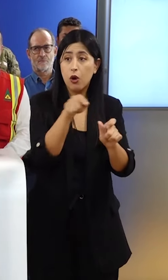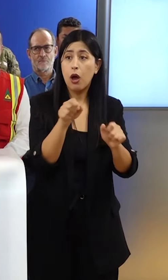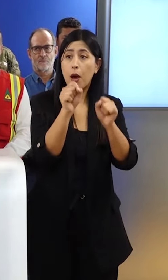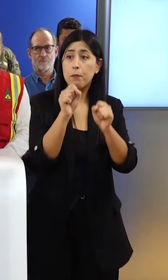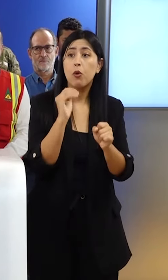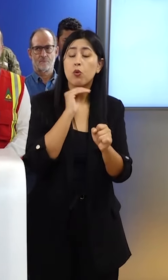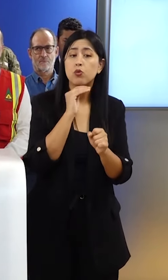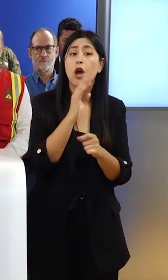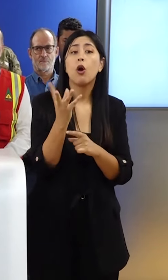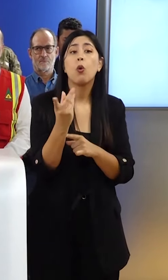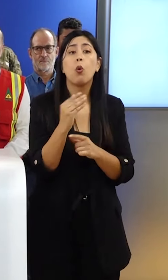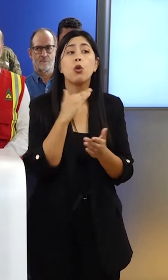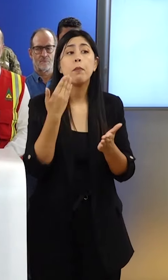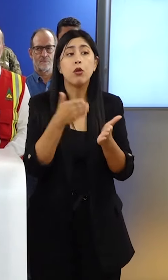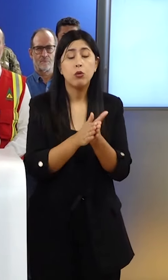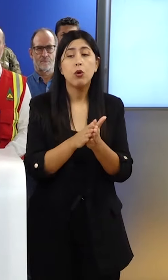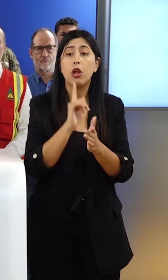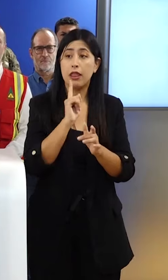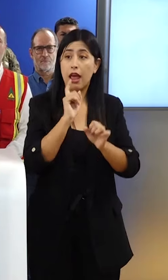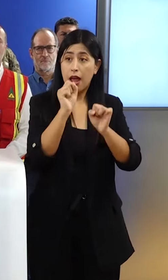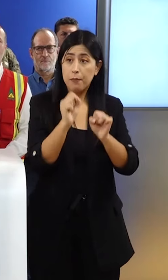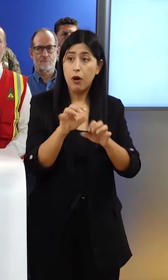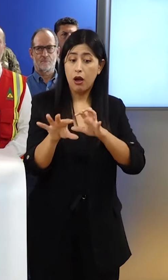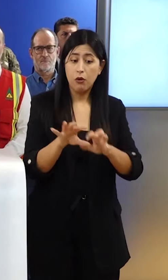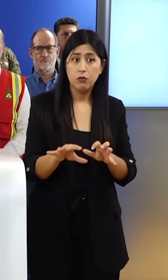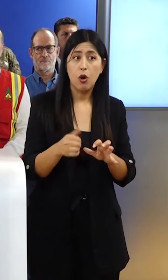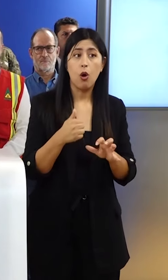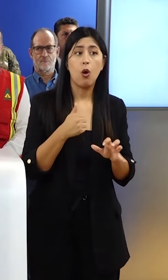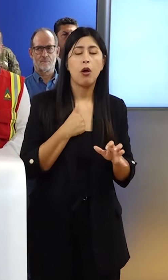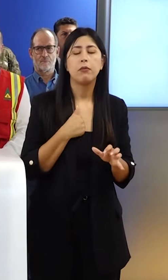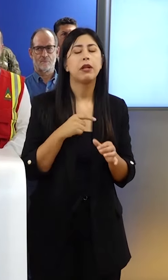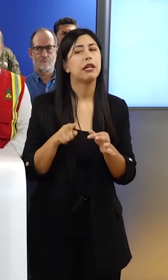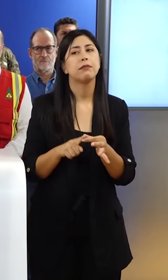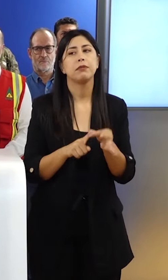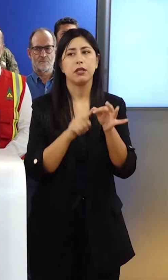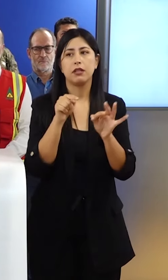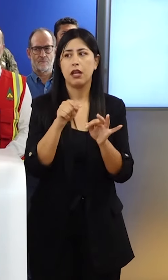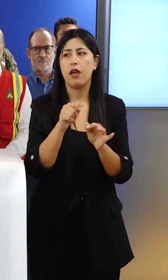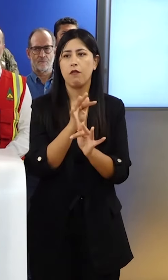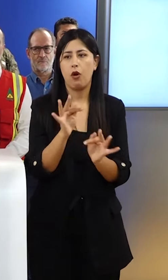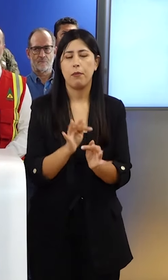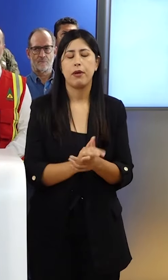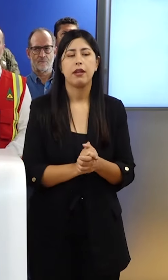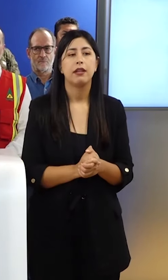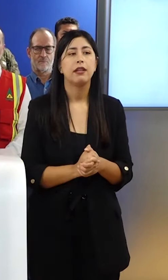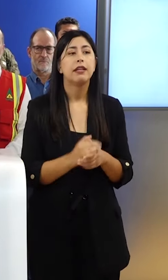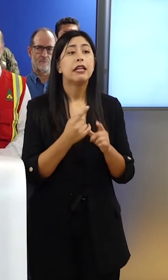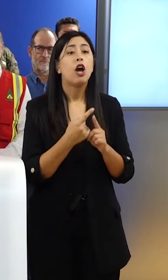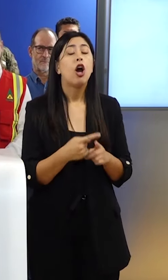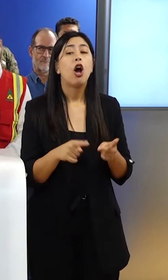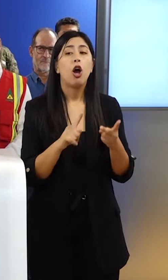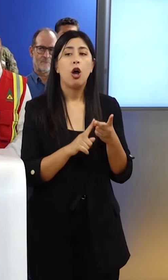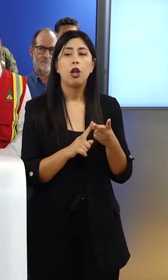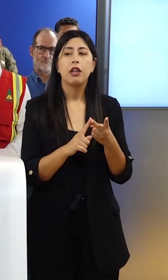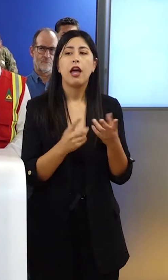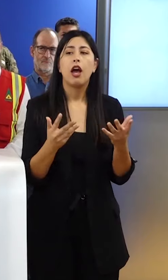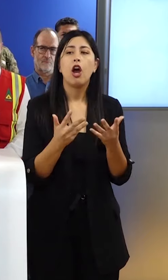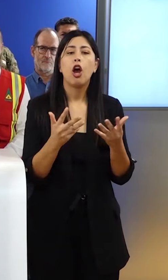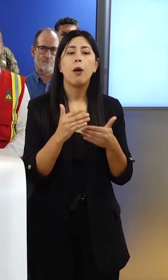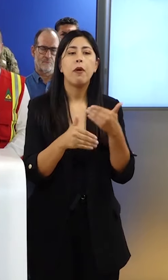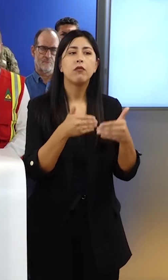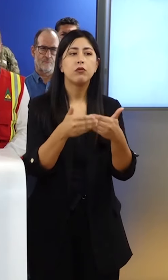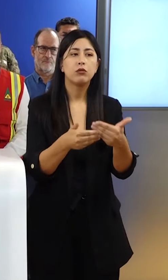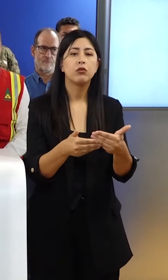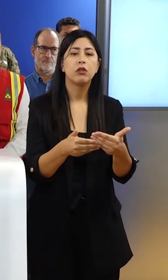ocupar la cuota mortuoria y tien los elementos para ello eh debieran priorizar Esa modalidad ahora respecto a cómo funcionado hasta